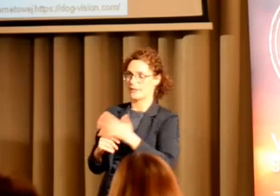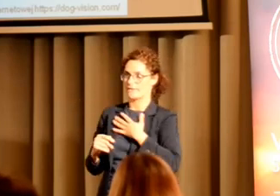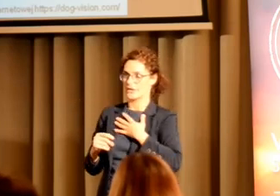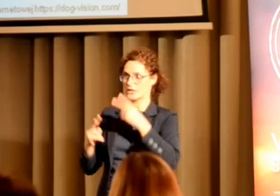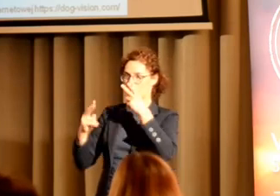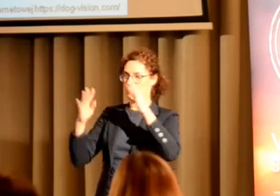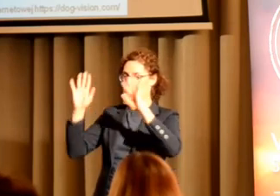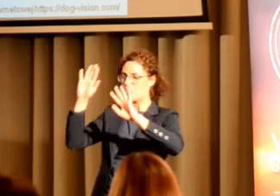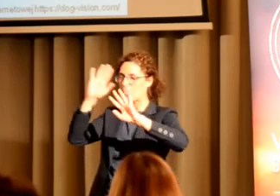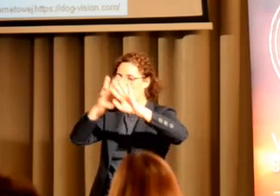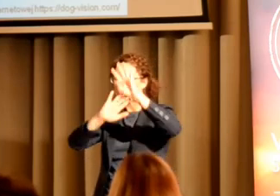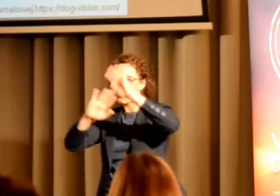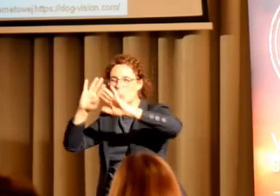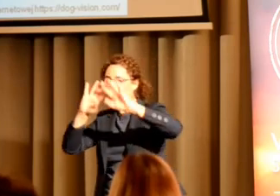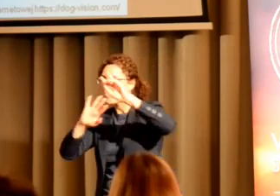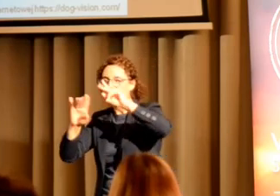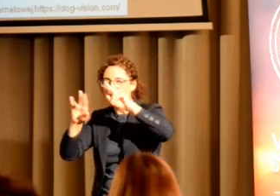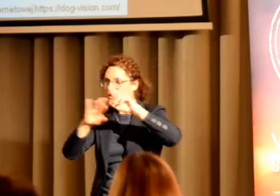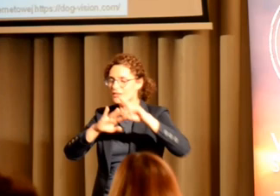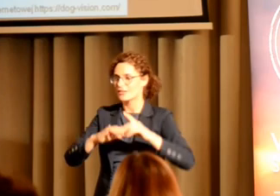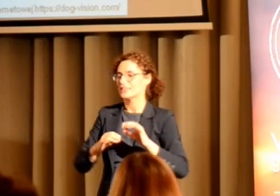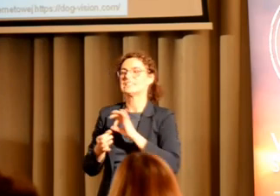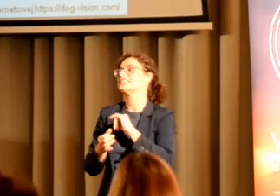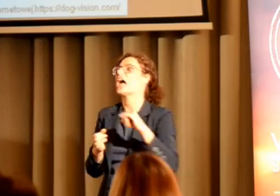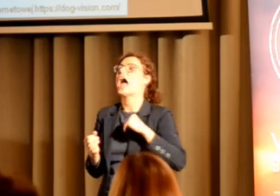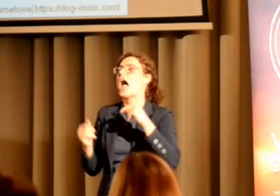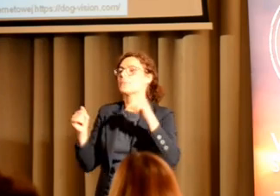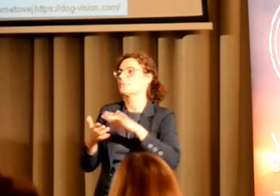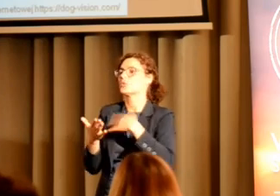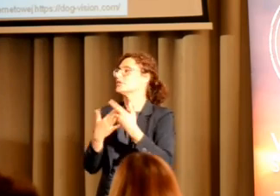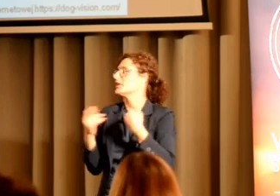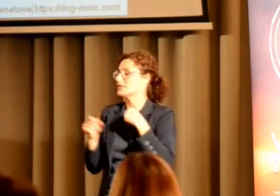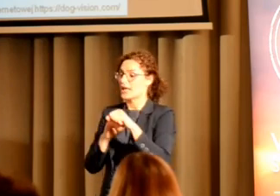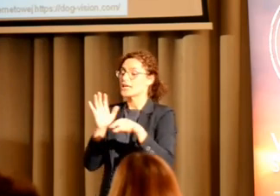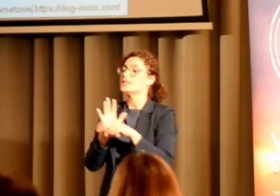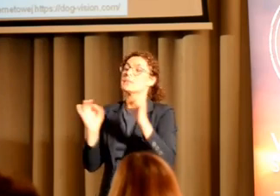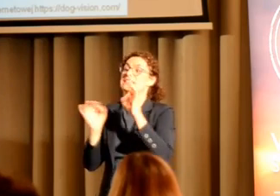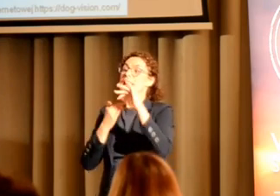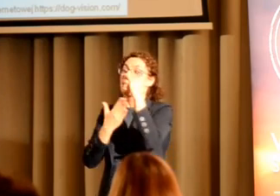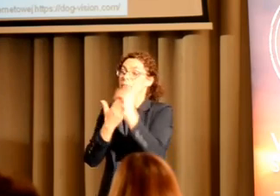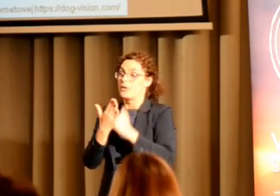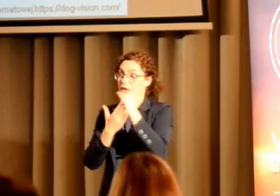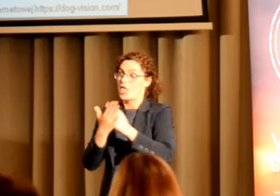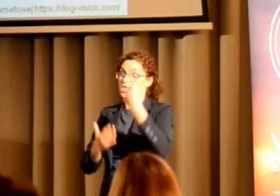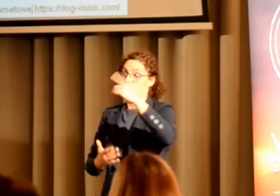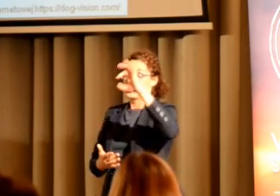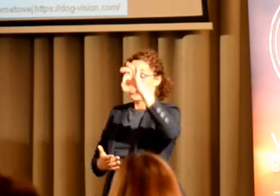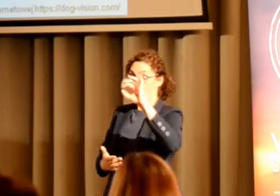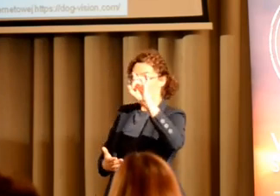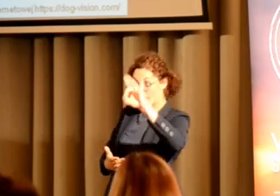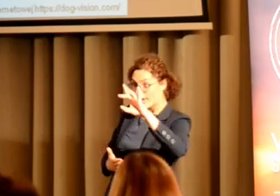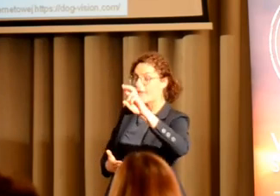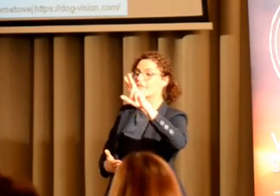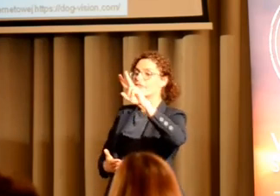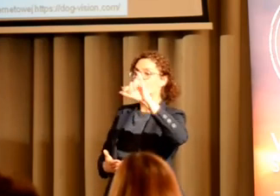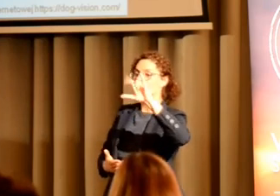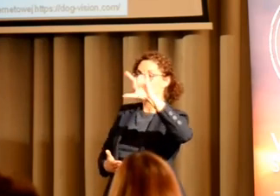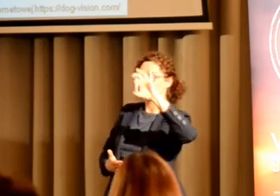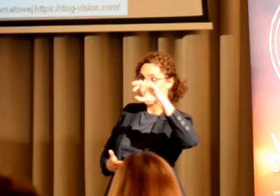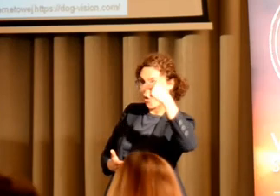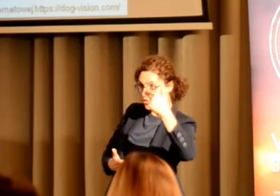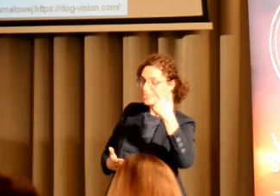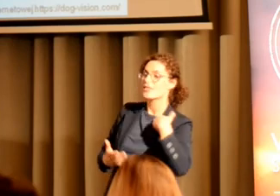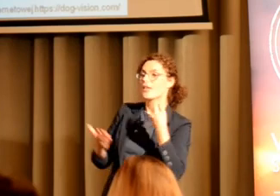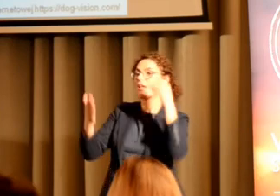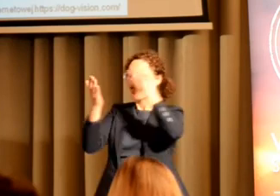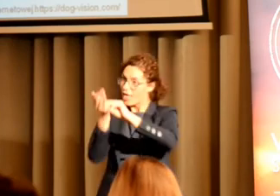powiedział, mgliście i niewyraźnie. Sami możecie zrobić taki eksperyment. Jest taki program, który się nazywa Dog Vision. Możecie downloadować swoje zdjęcie